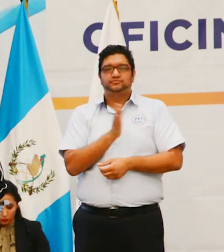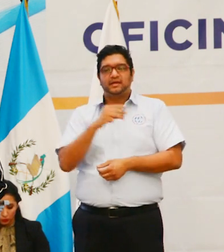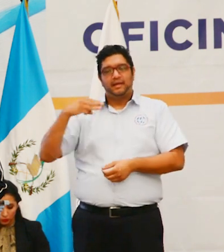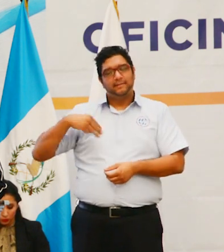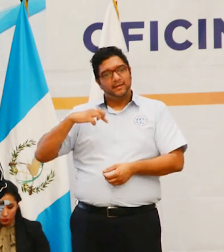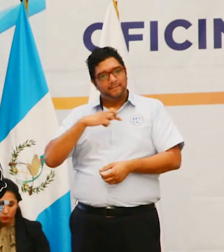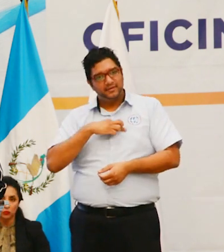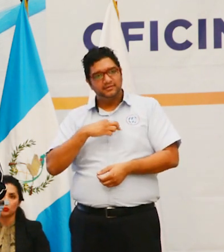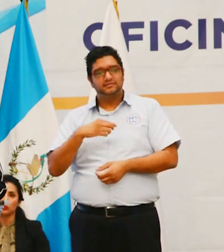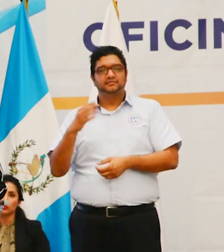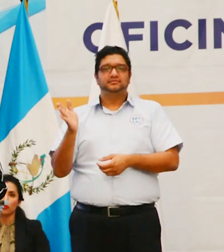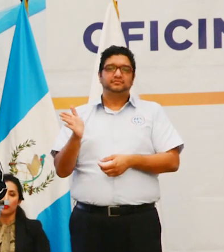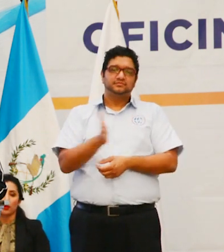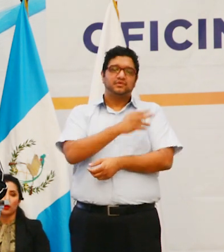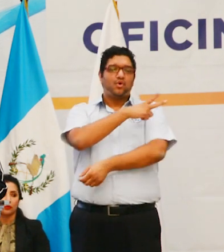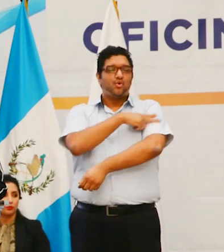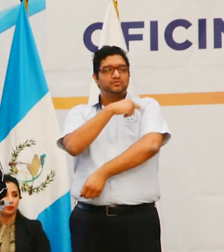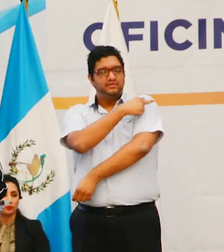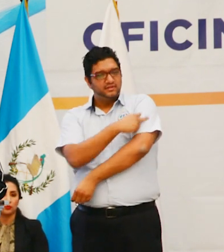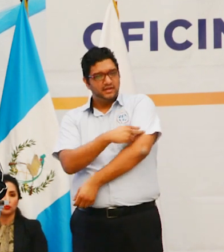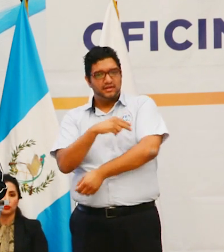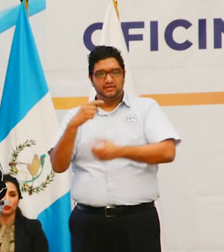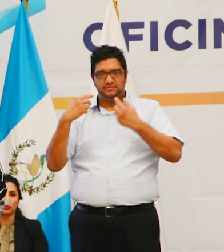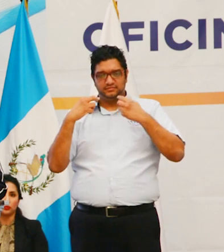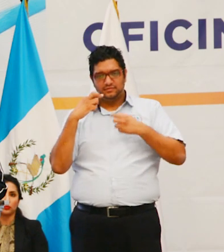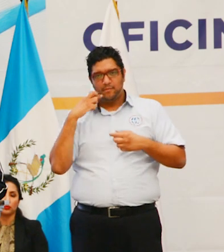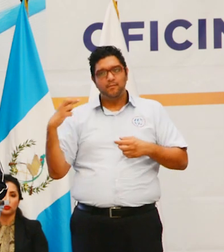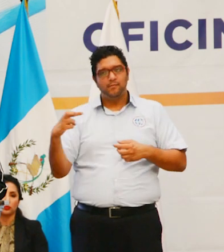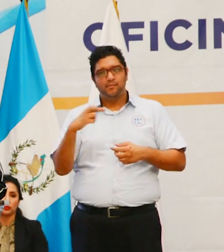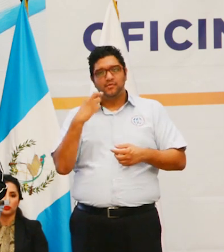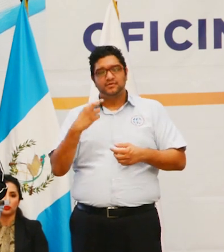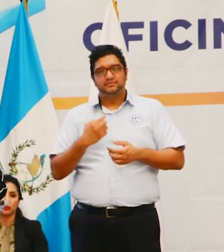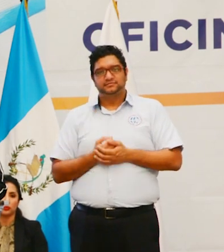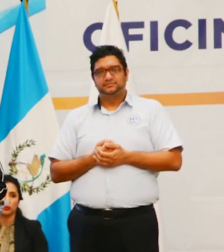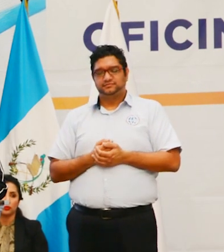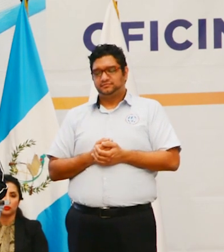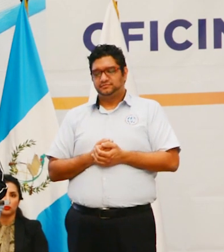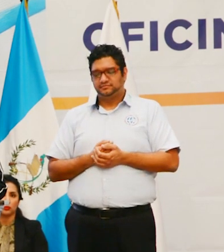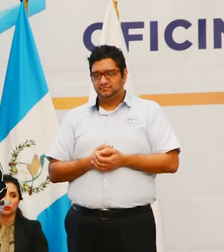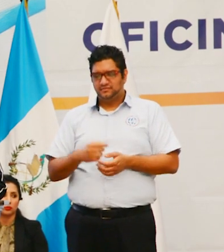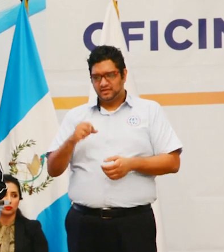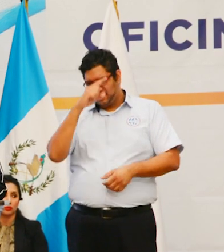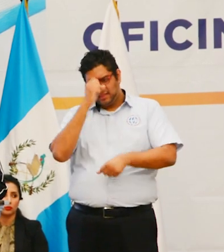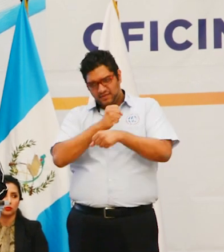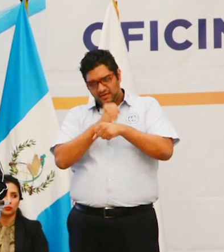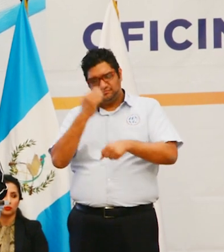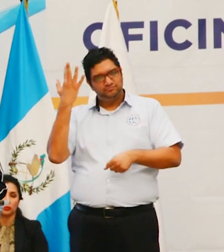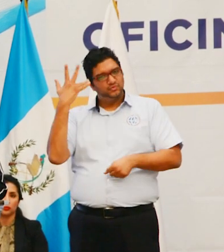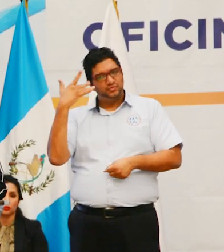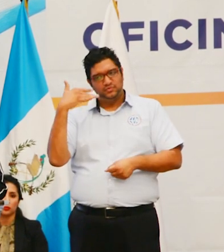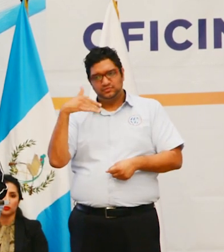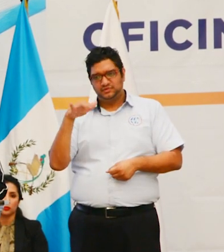las puertas abiertas de todas las personas que se dedican cada día a impartir justicia, a asegurar